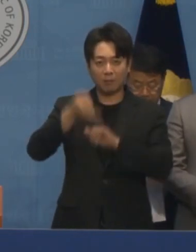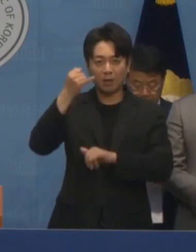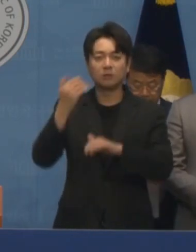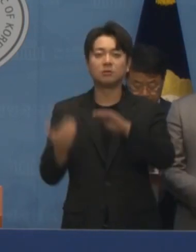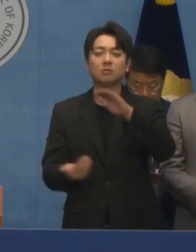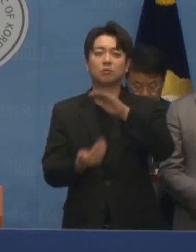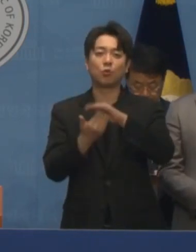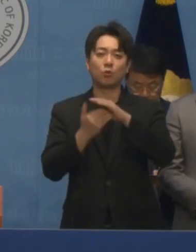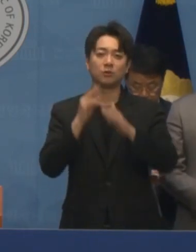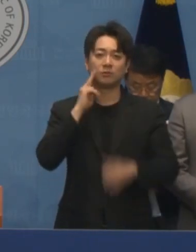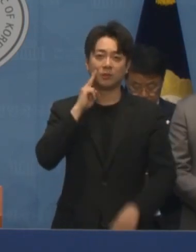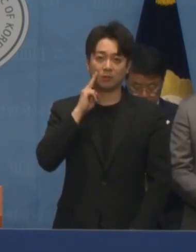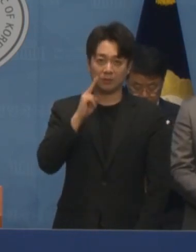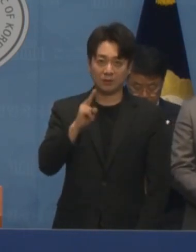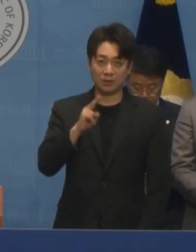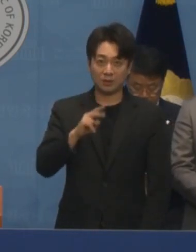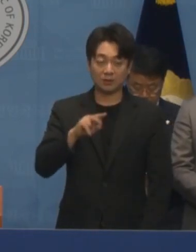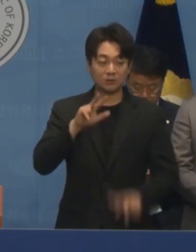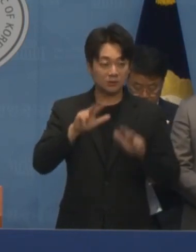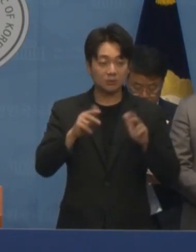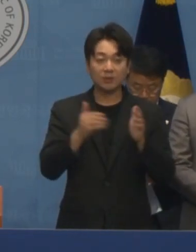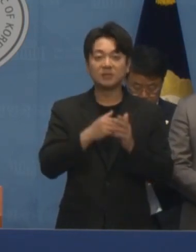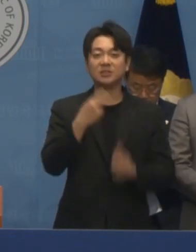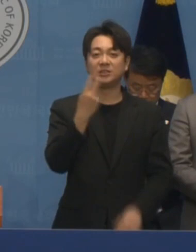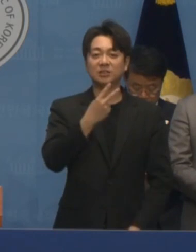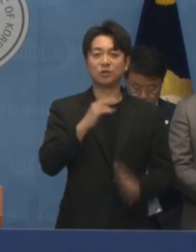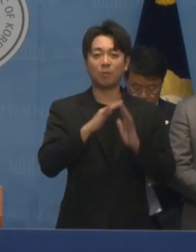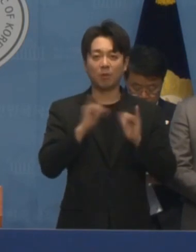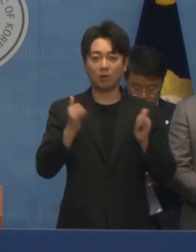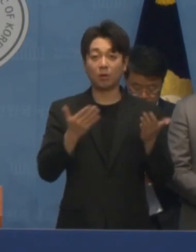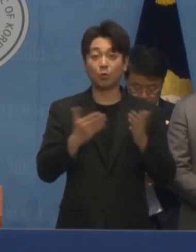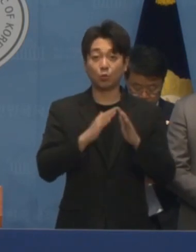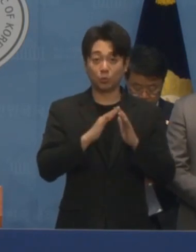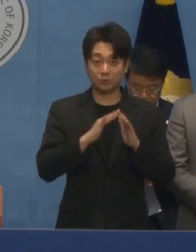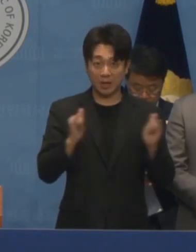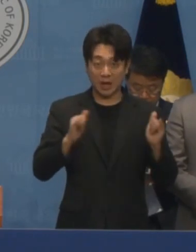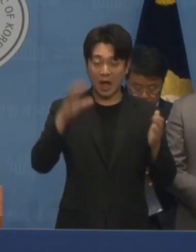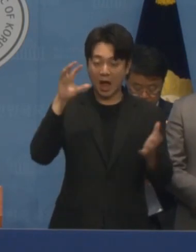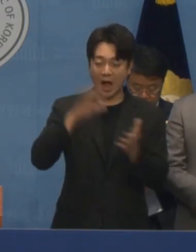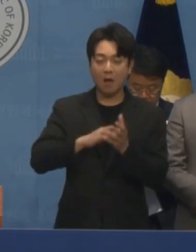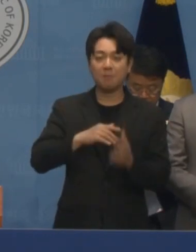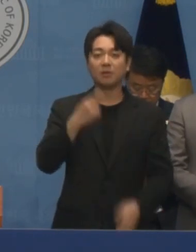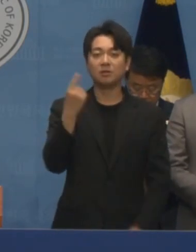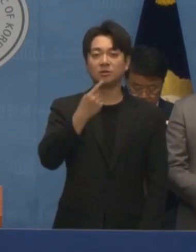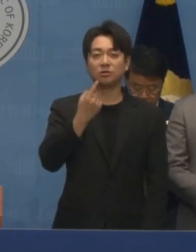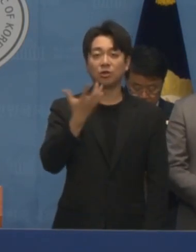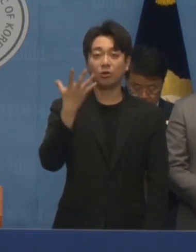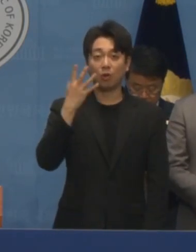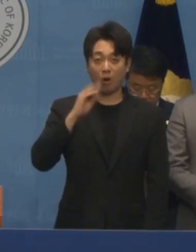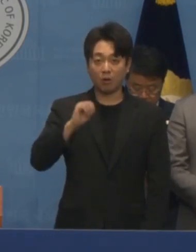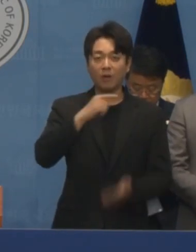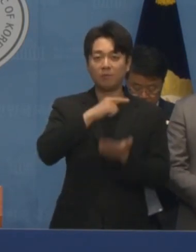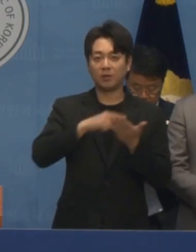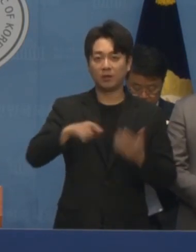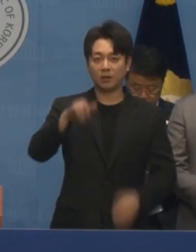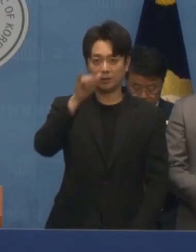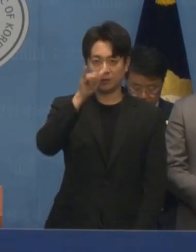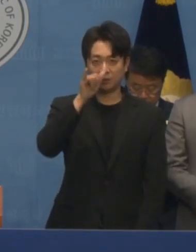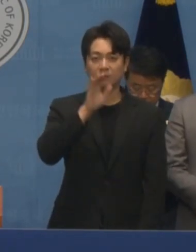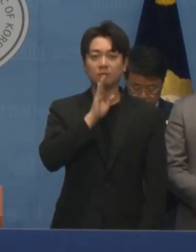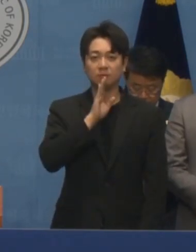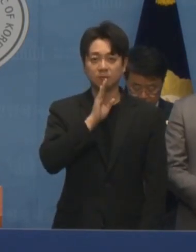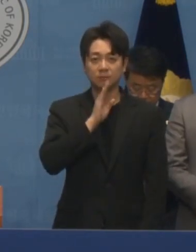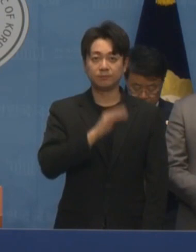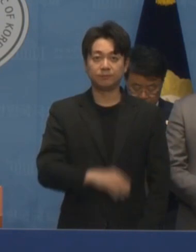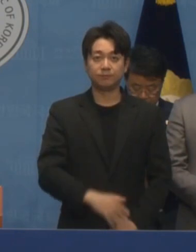2년이라는 기간 2,000명이 넘는 피해 노동자 1천억 원이라는 피해 금액도 심각하지만 그